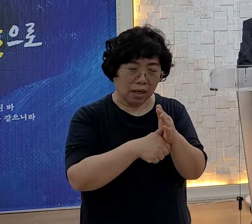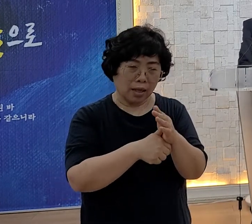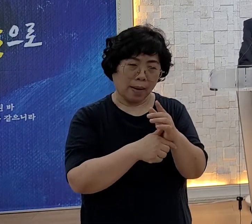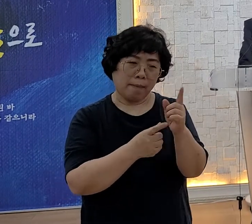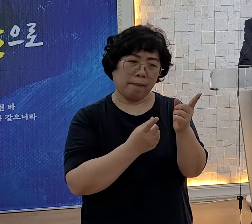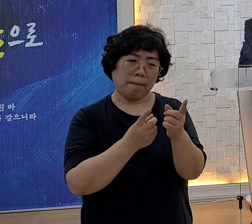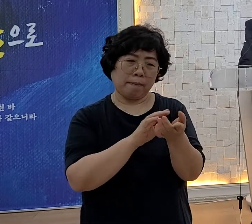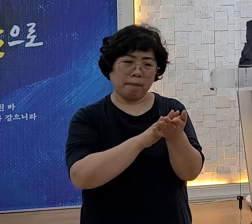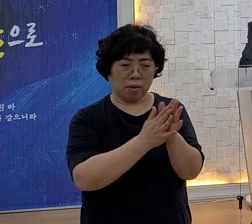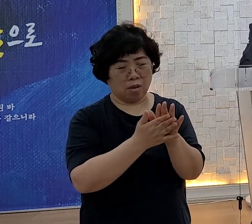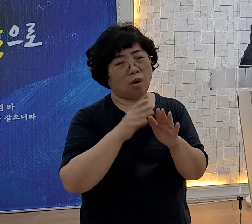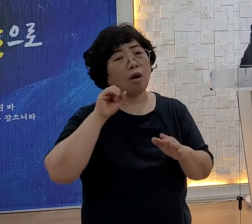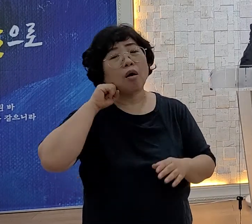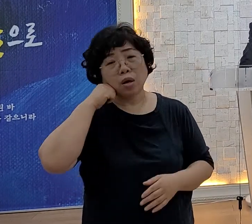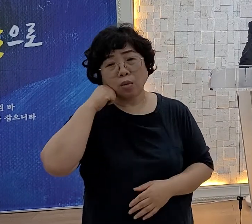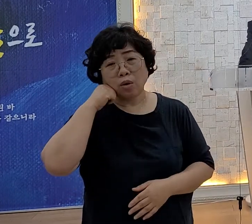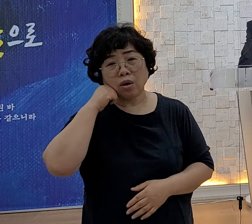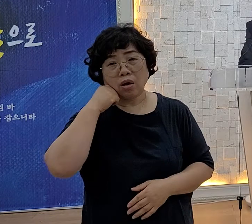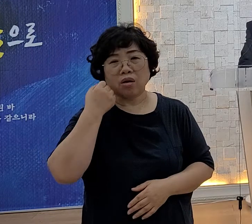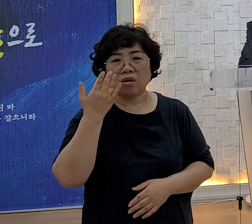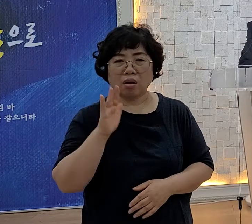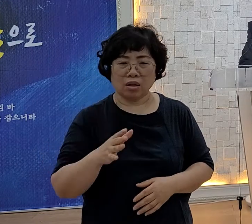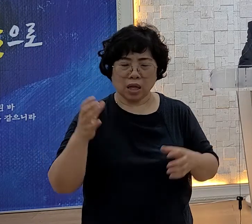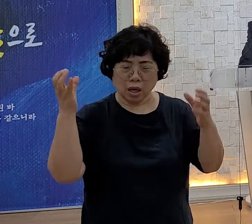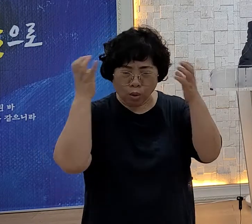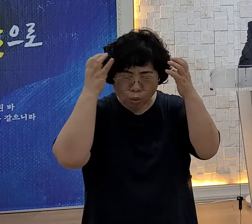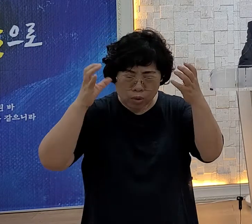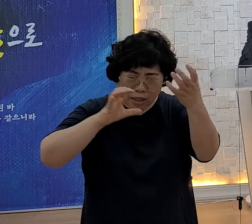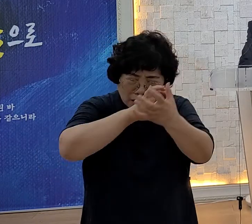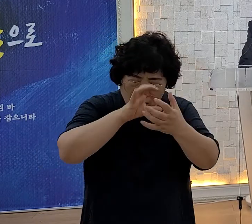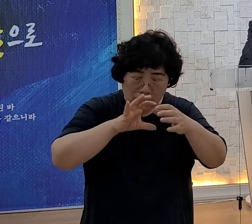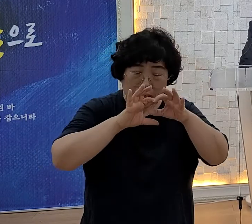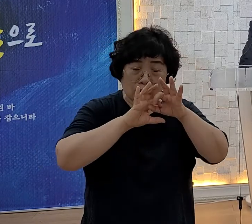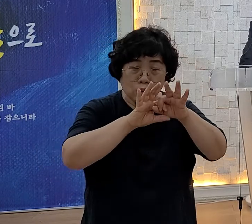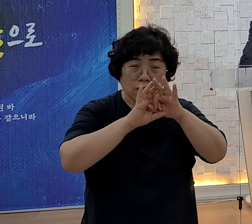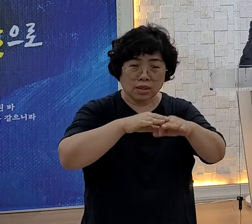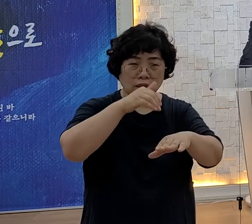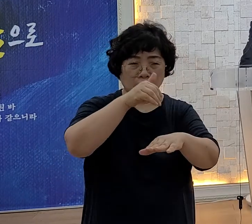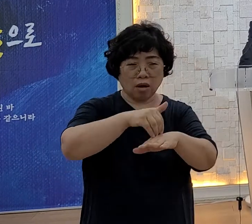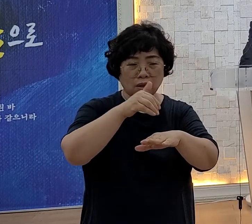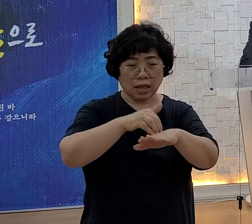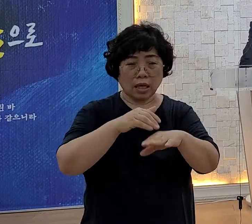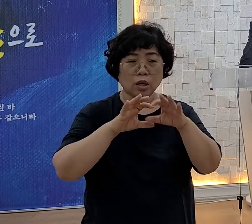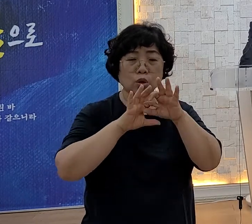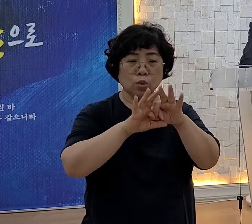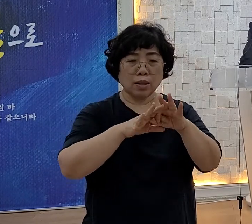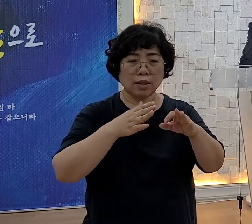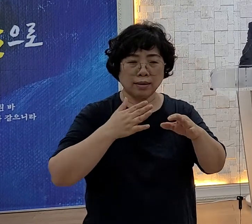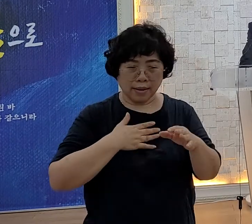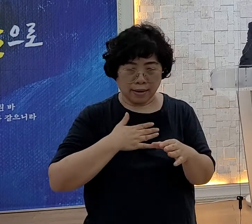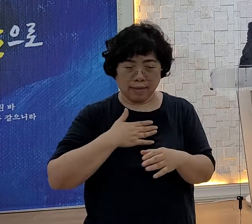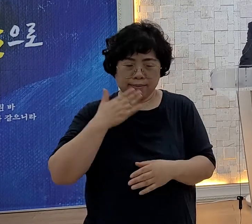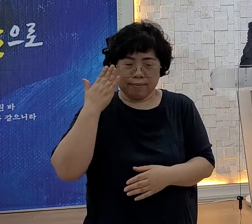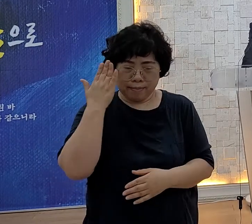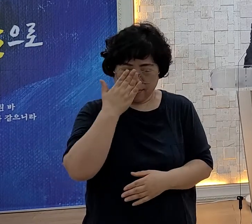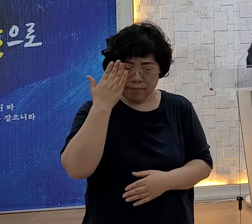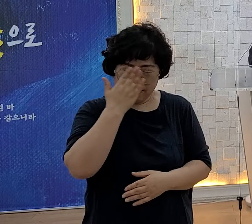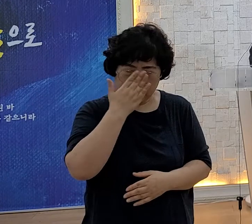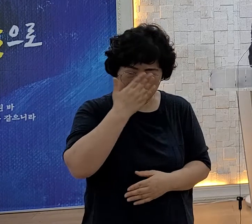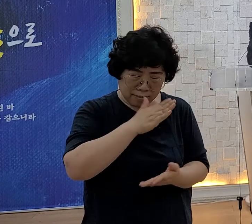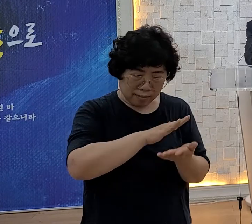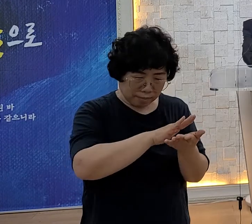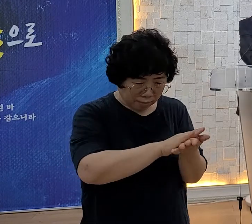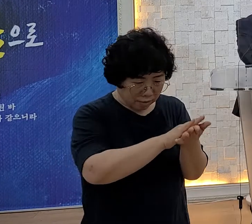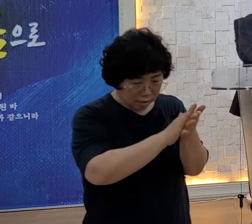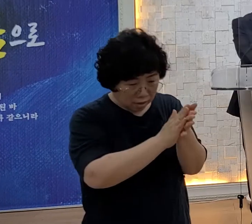아니고요. 돌아보면 연단을 통해서 깎이고 이 다듬어져서 내 안에 불순물들이 이렇게